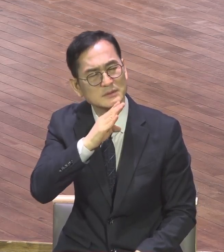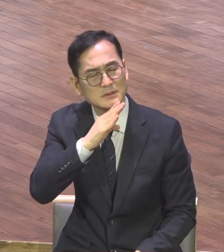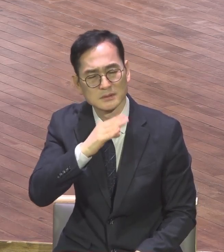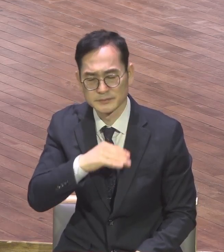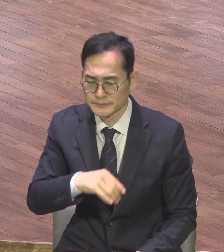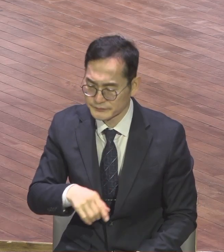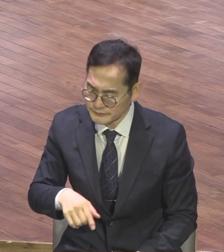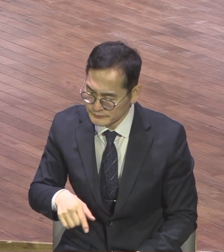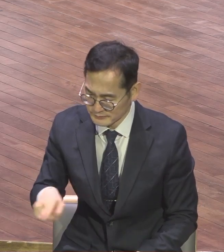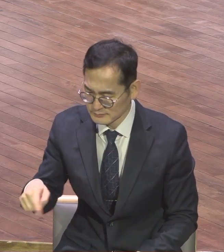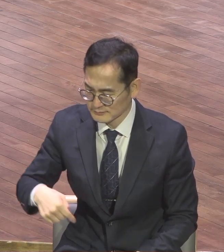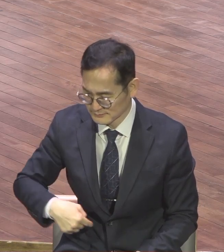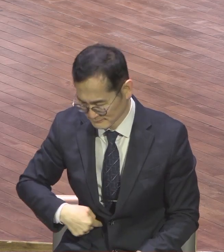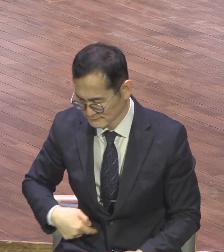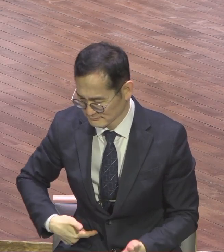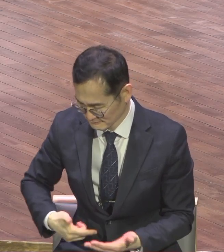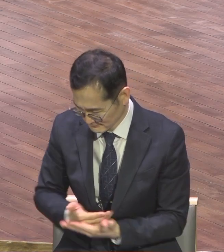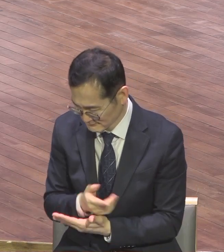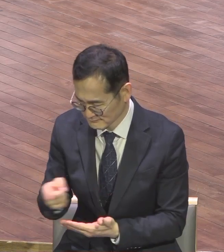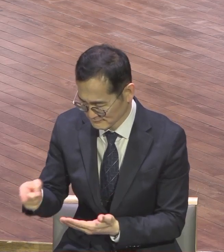사람 쓰세요.